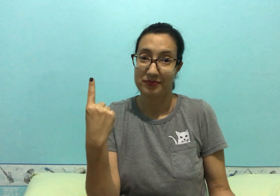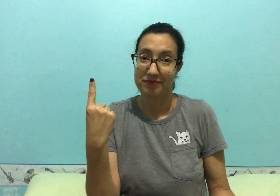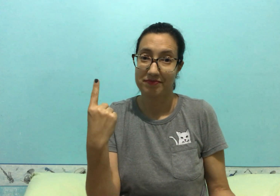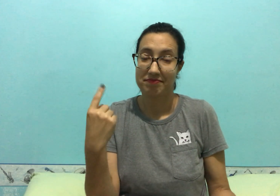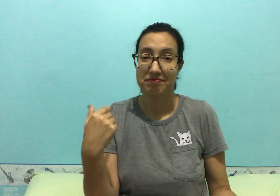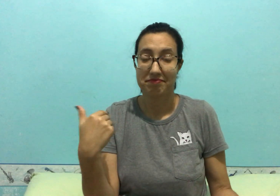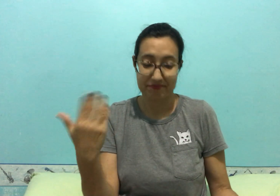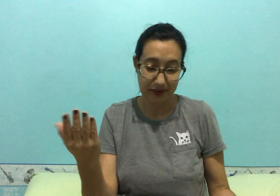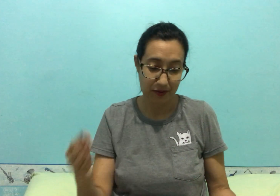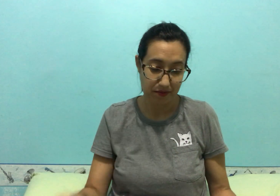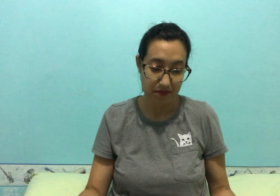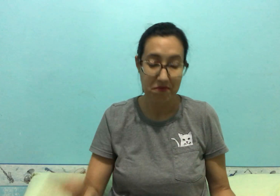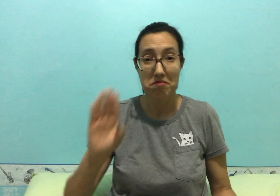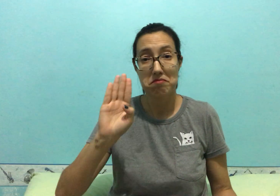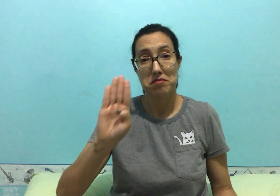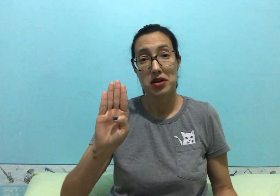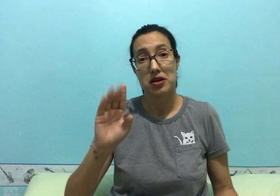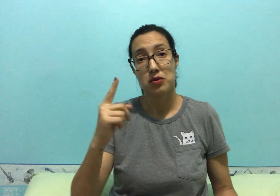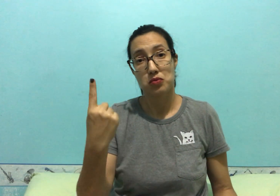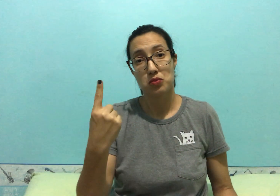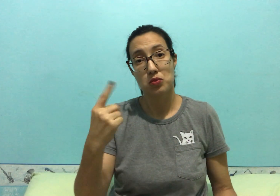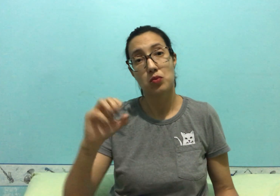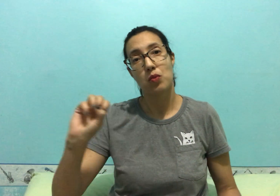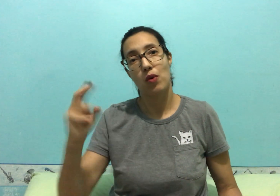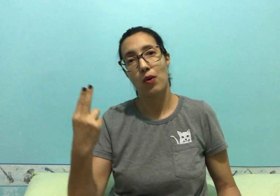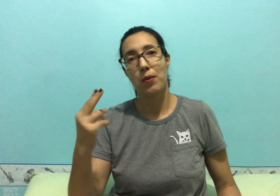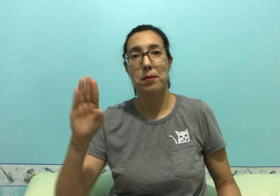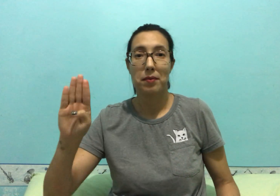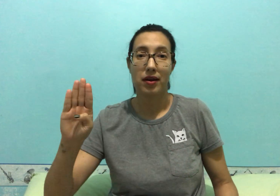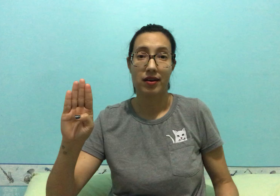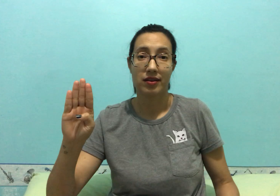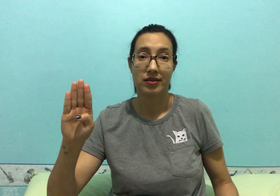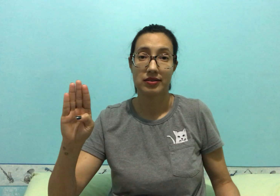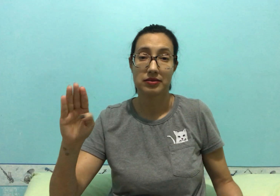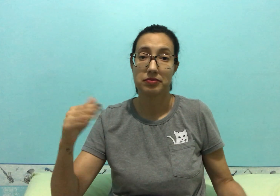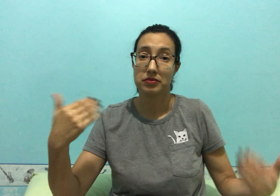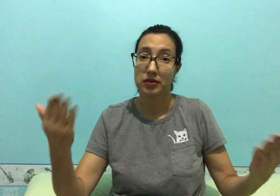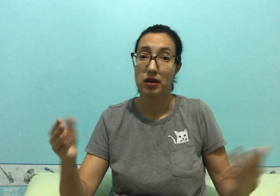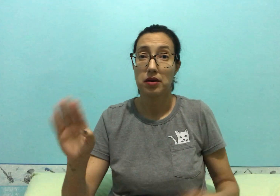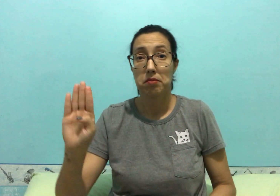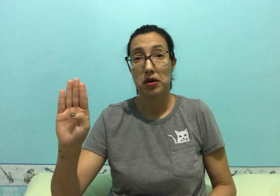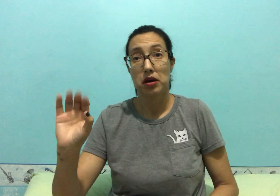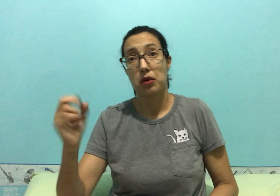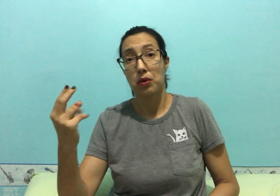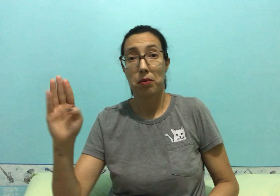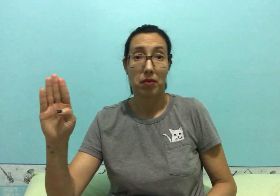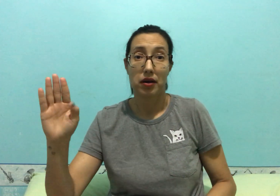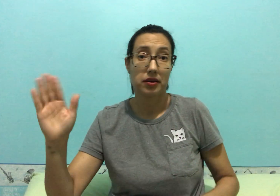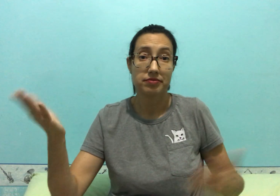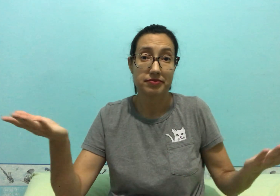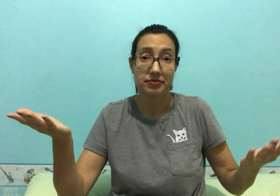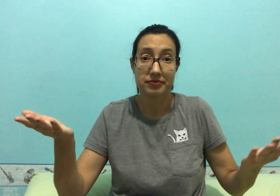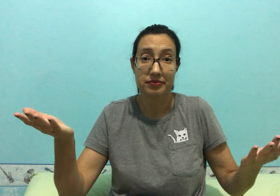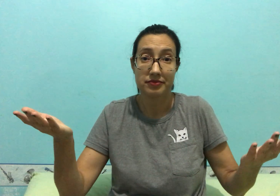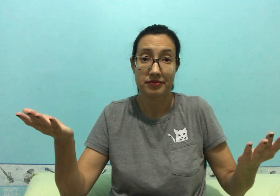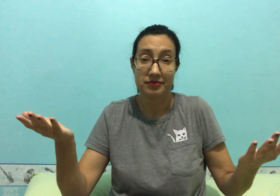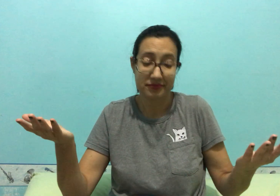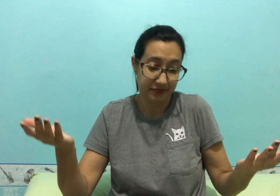B1 ou B. Que vai ficar B ou B. E nós vimos lá que B ou B é igual a B. Então, nós